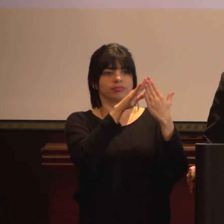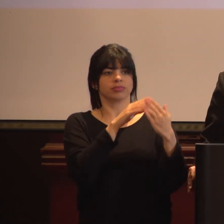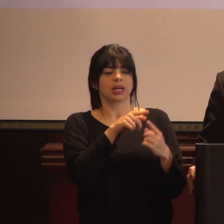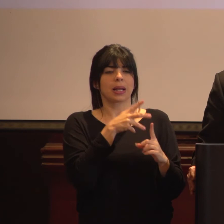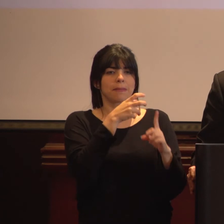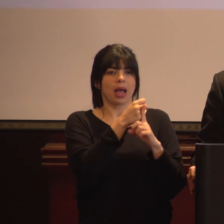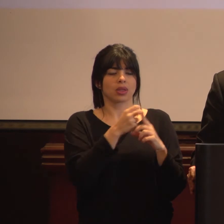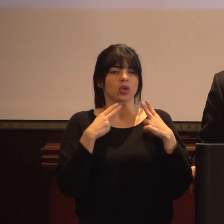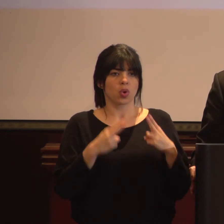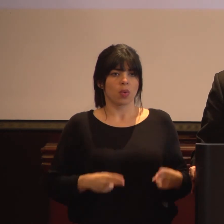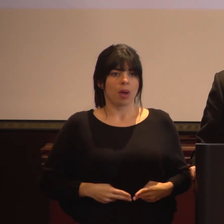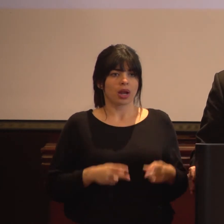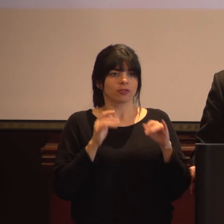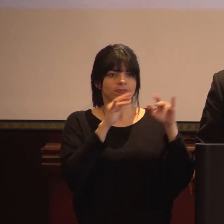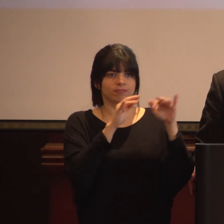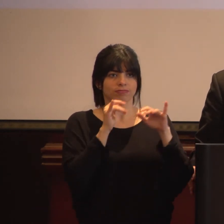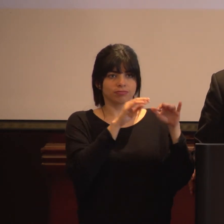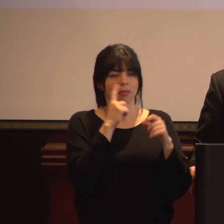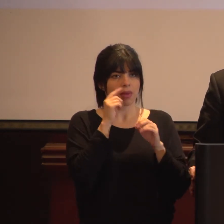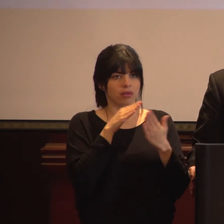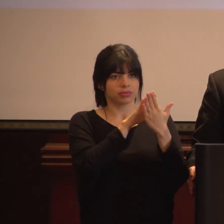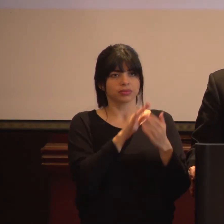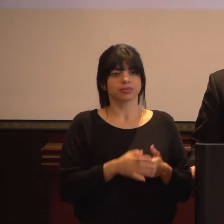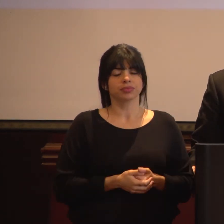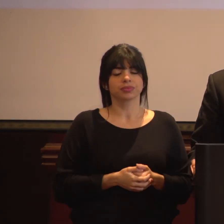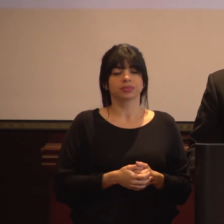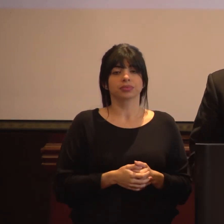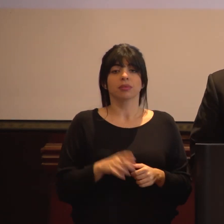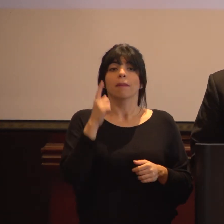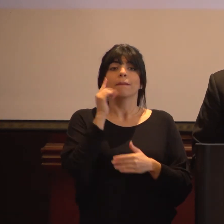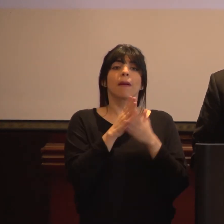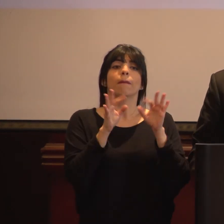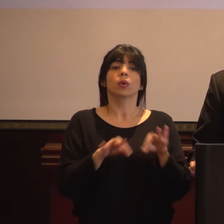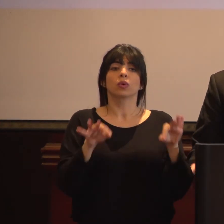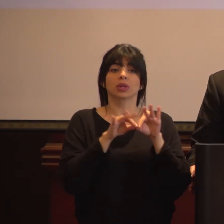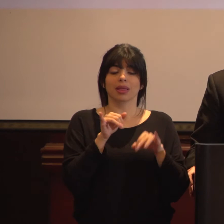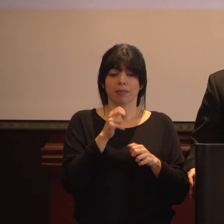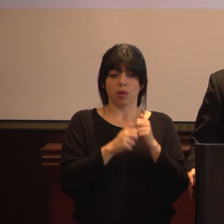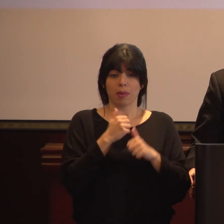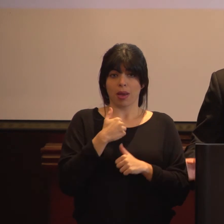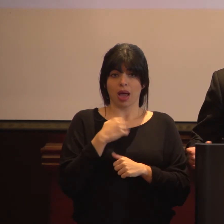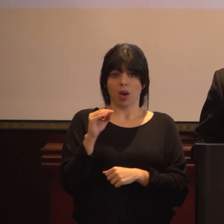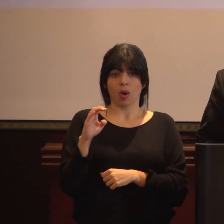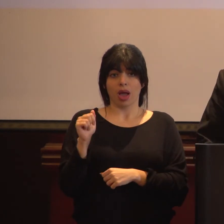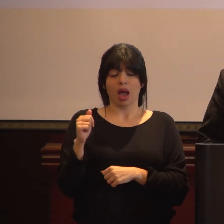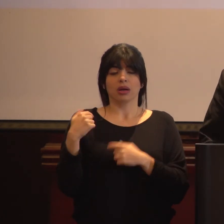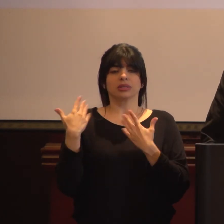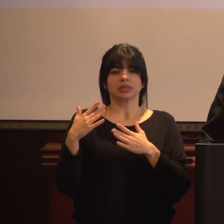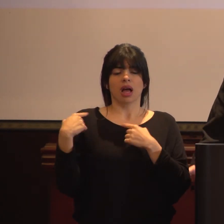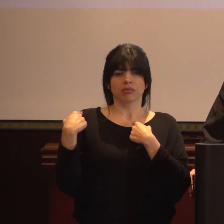humanitario del desplazamiento por la importancia que tiene estas problemáticas de la oea se han